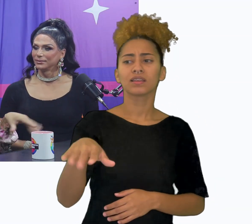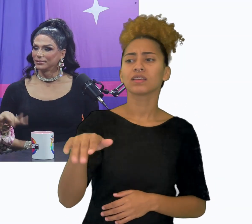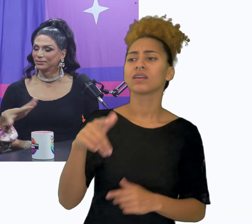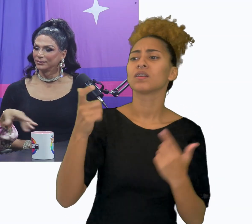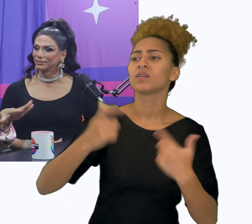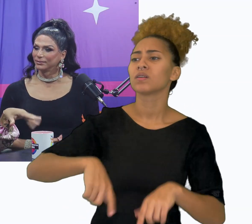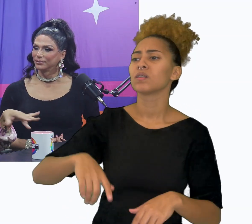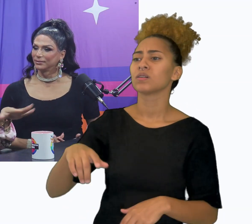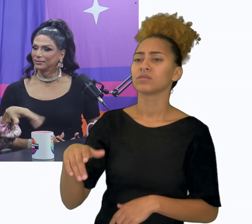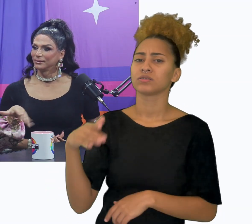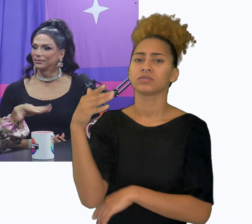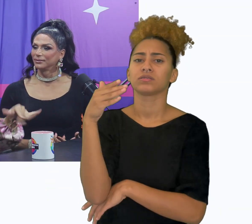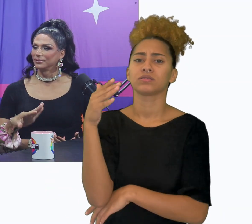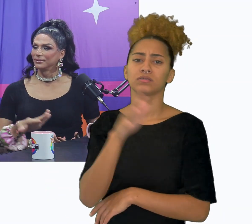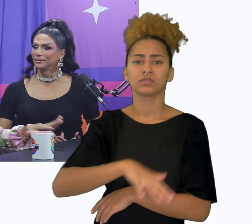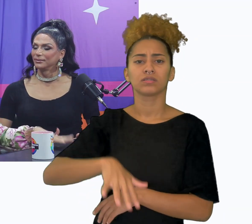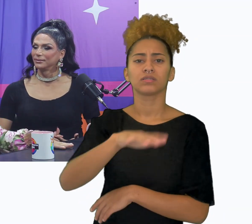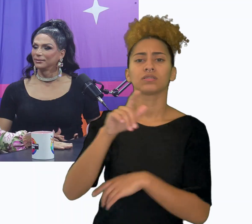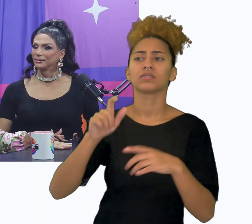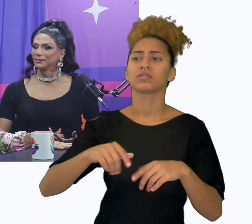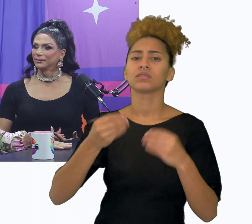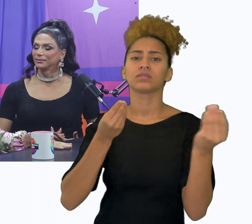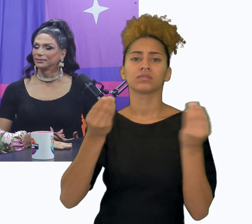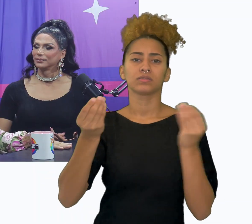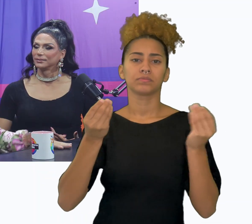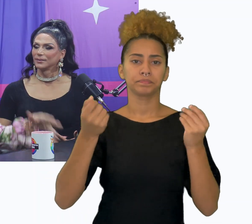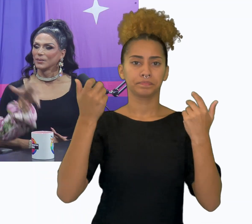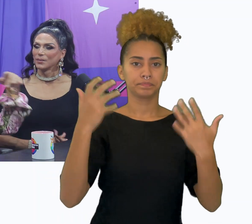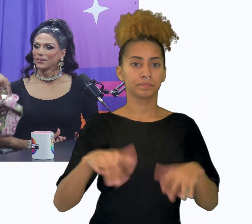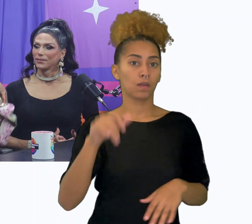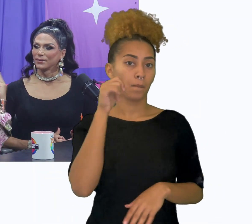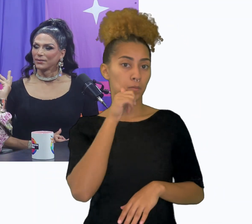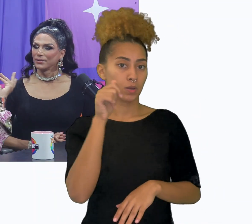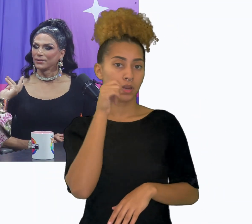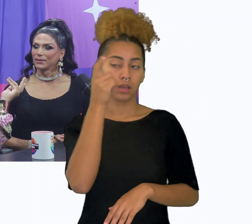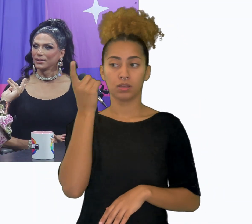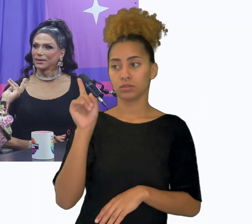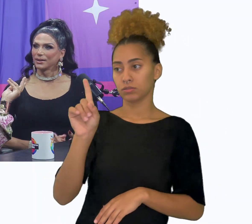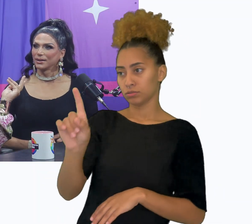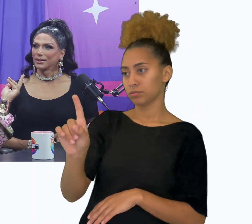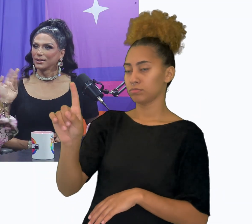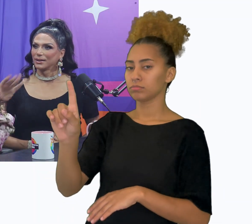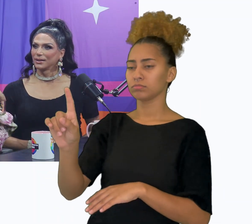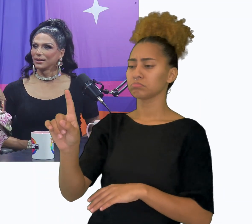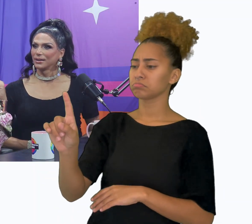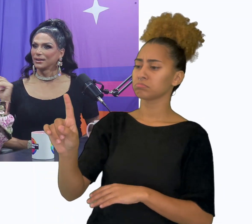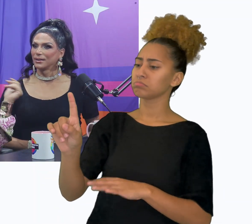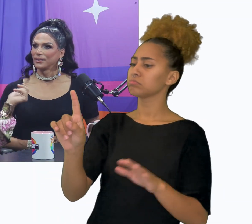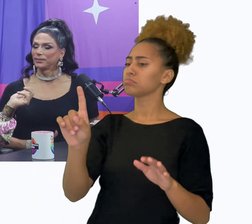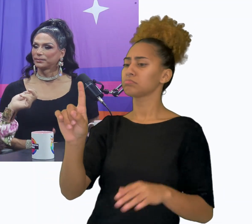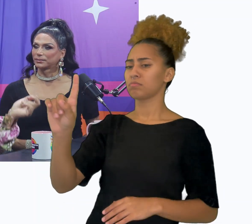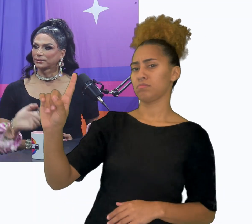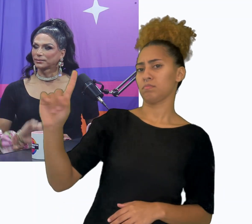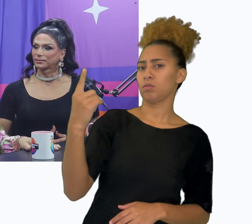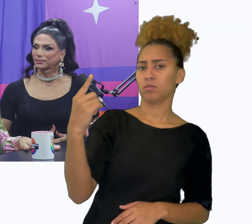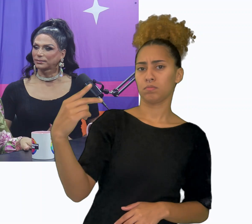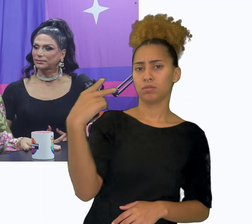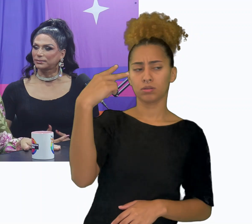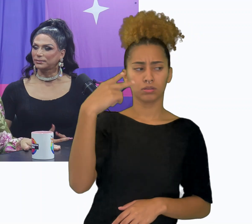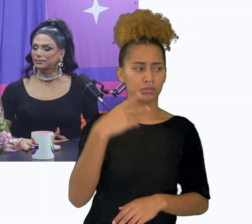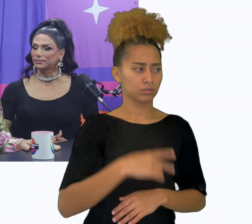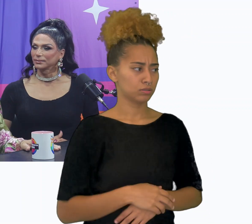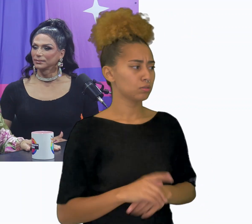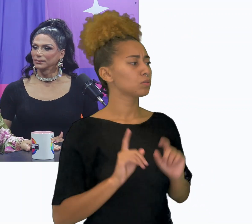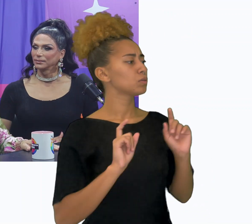tem uma pousadinha aqui na BR, na beira mesmo da estrada? Aí tinha uma mulher de costa. Quando a mulher, ela vira assim, ela diz, o que foi,